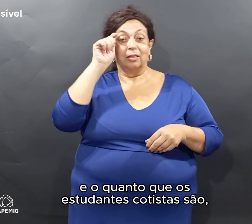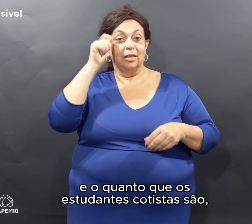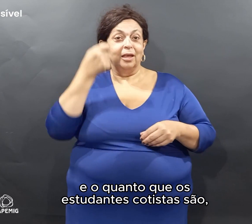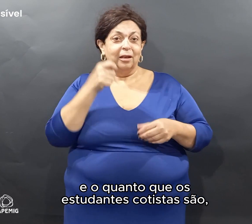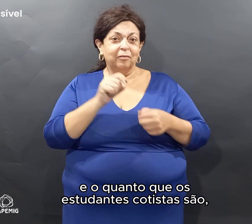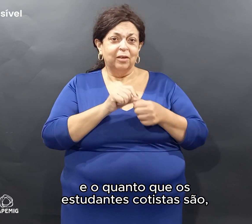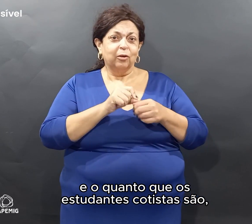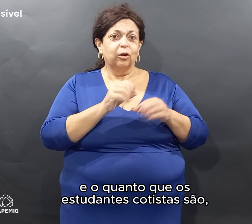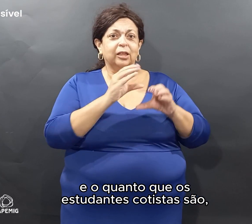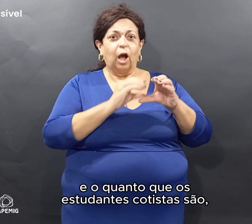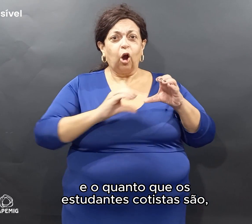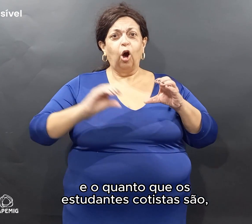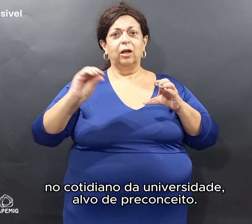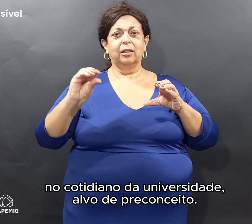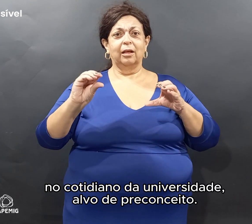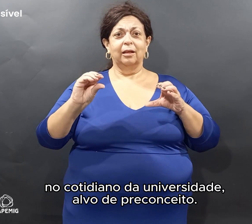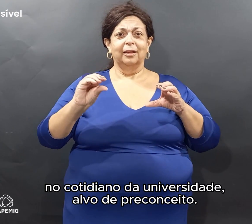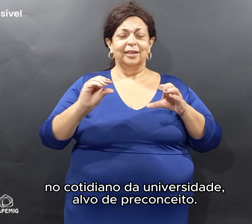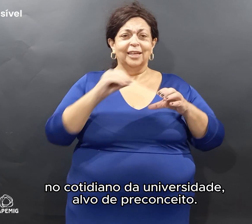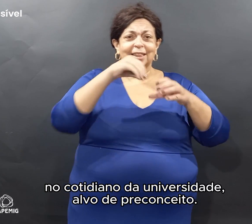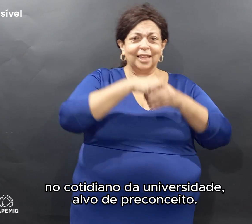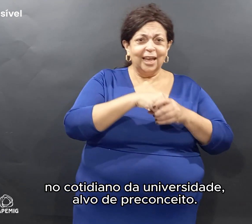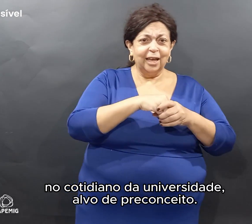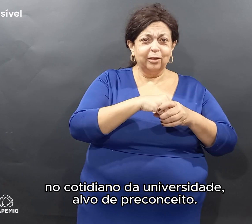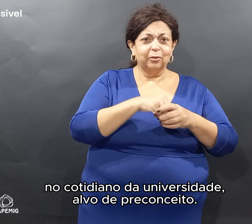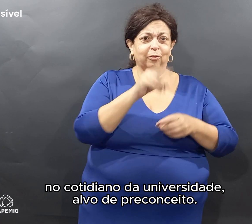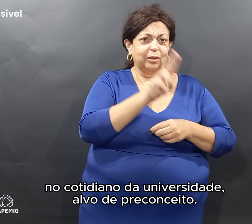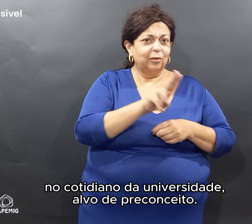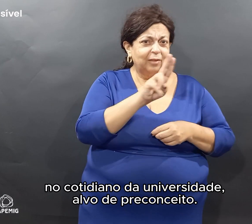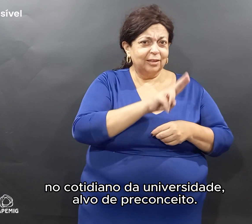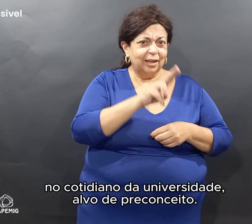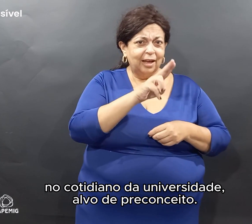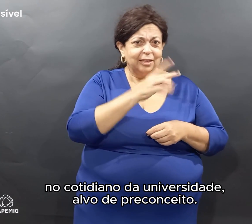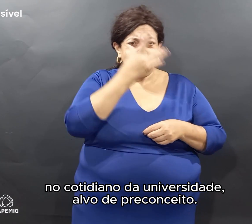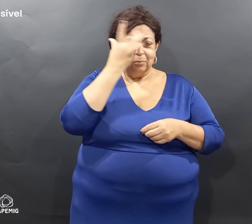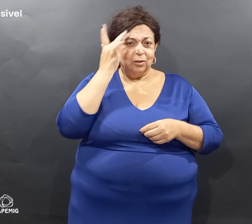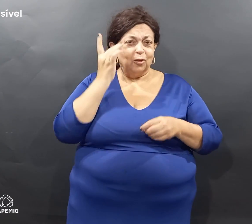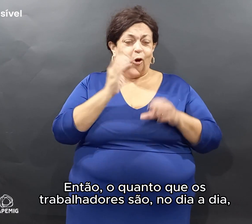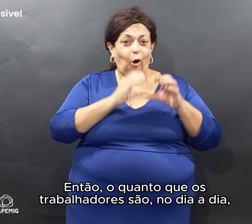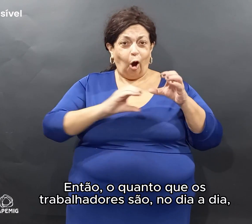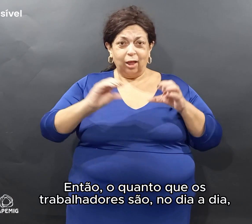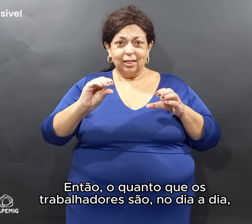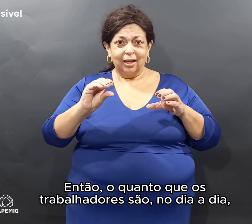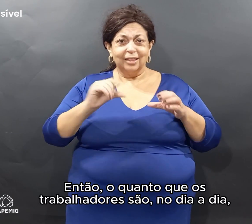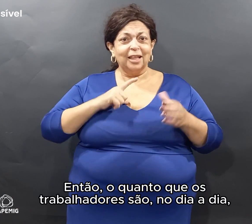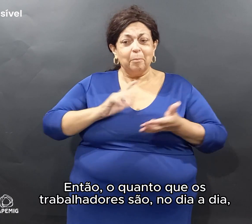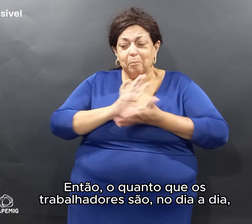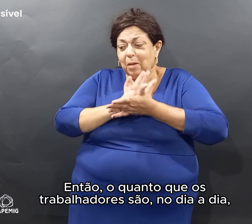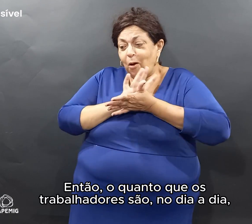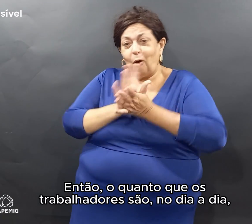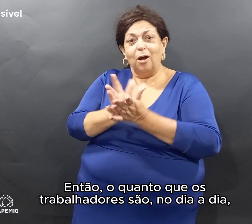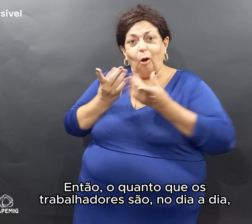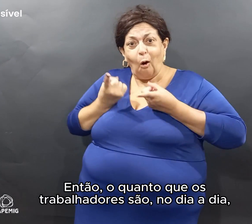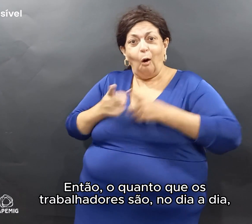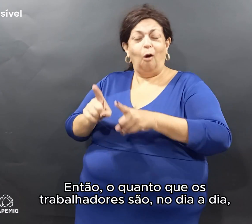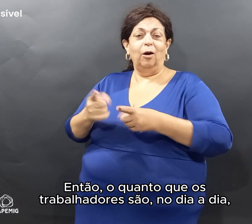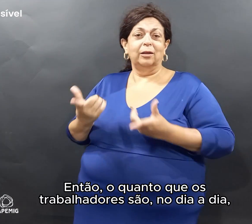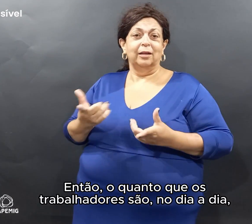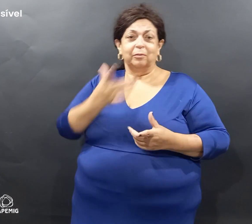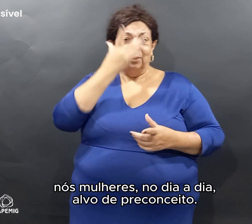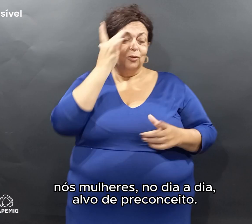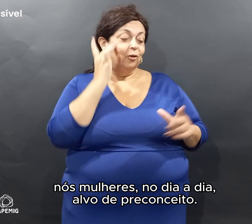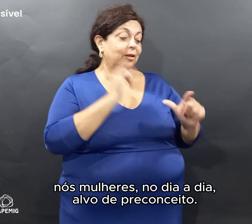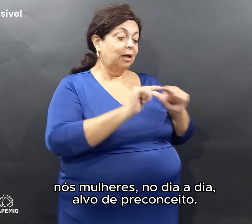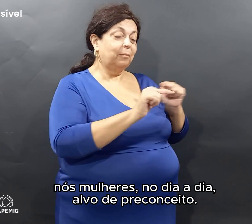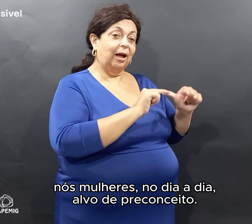e o quanto que os estudantes cotistas são no cotidiano da universidade alvo de preconceito. Então, o quanto que os trabalhadores são no dia a